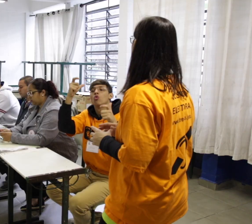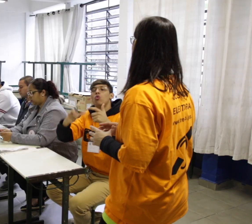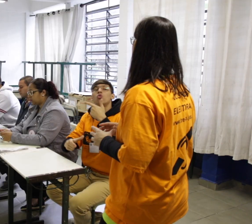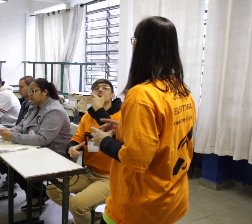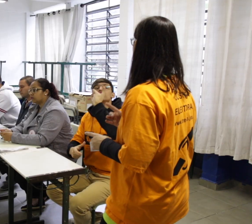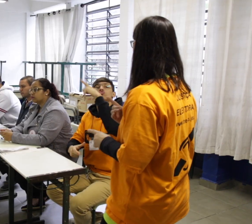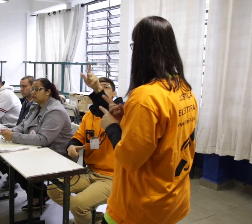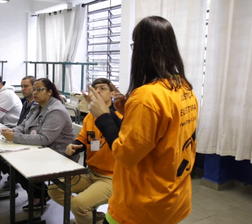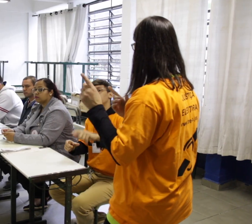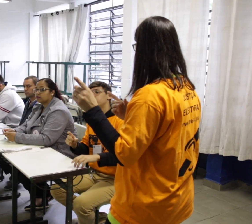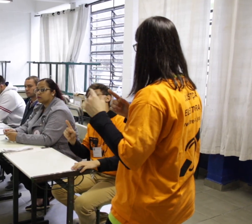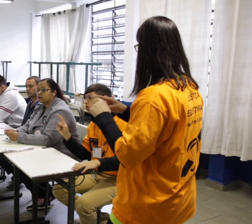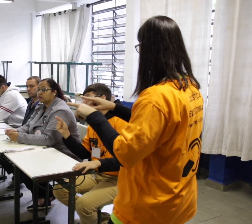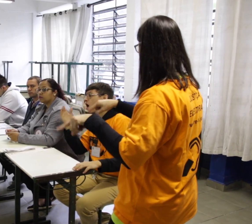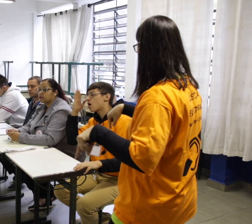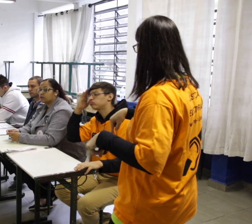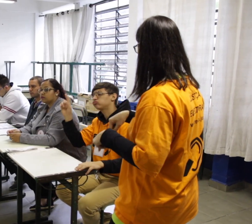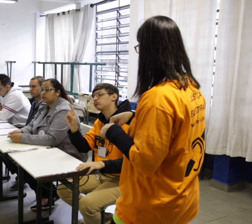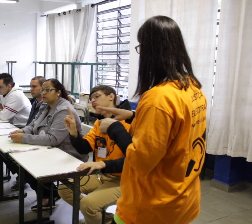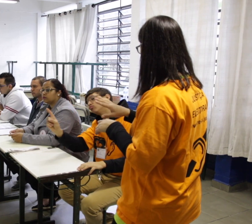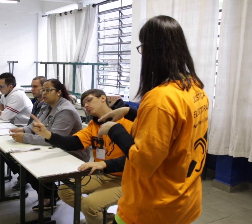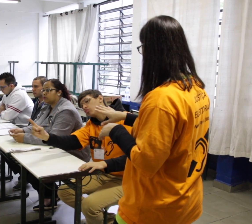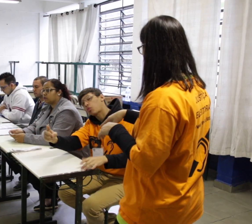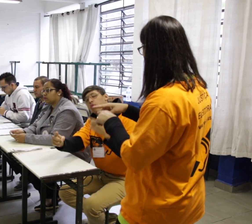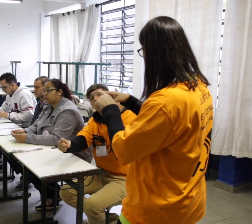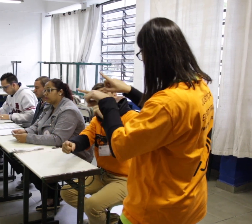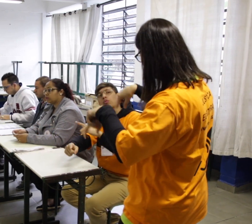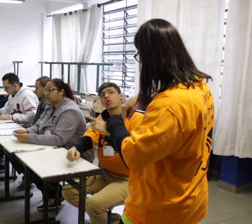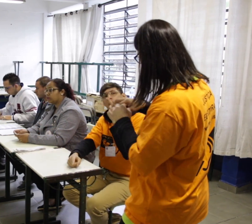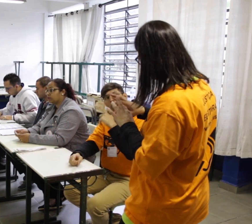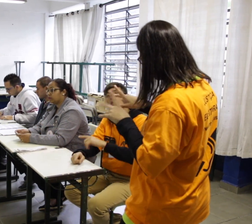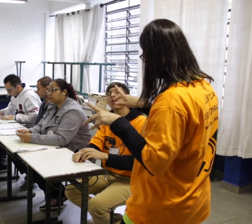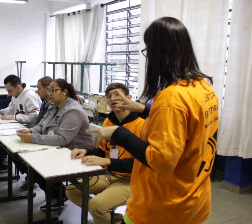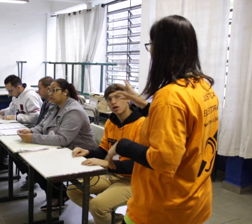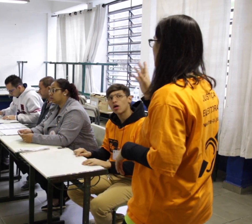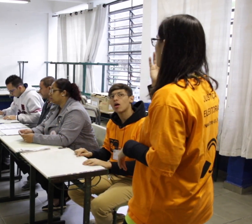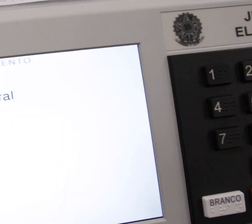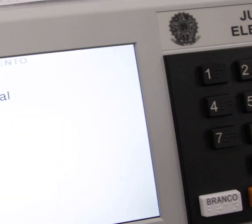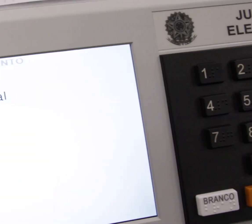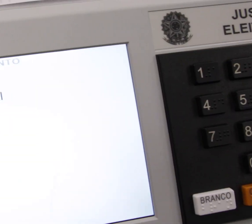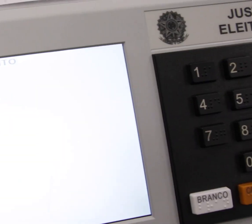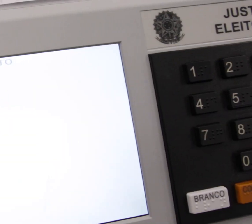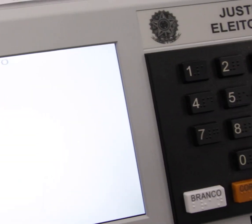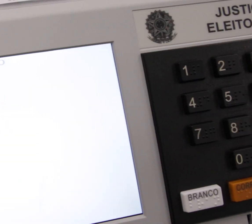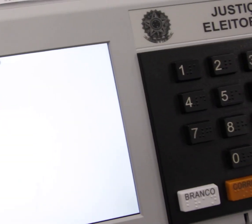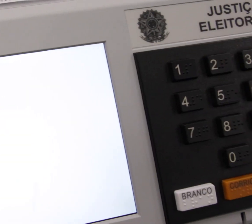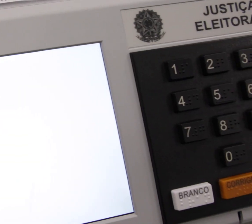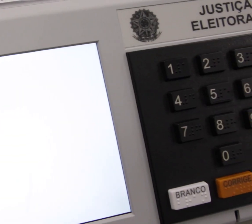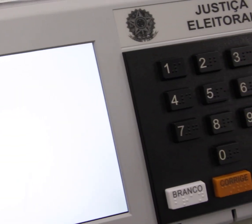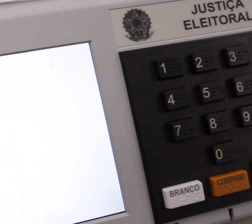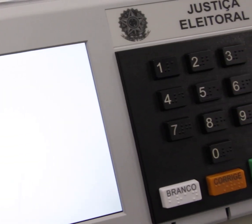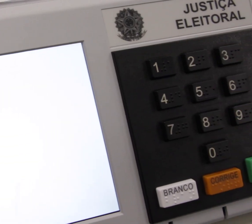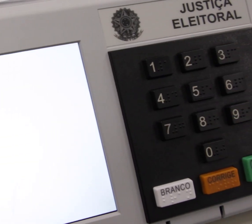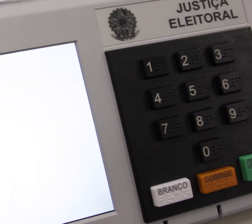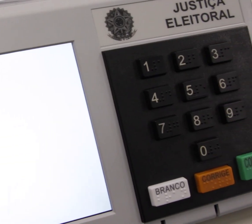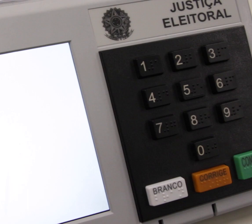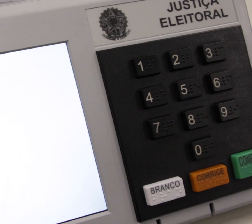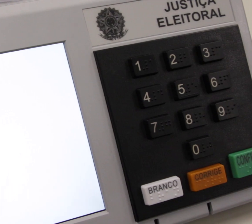facilitar o exercício do voto das pessoas surdas ou com deficiência auditiva para pessoa com deficiência visual a urna